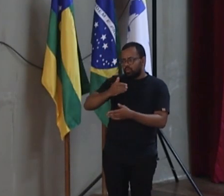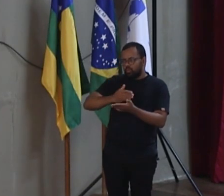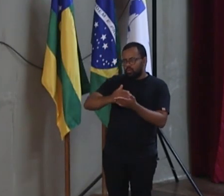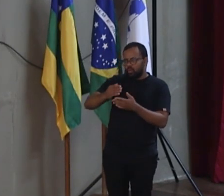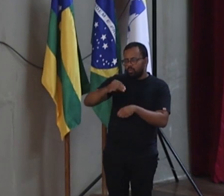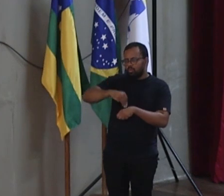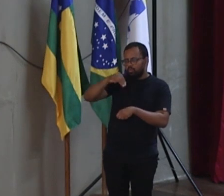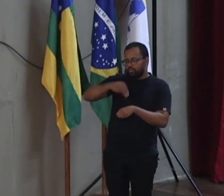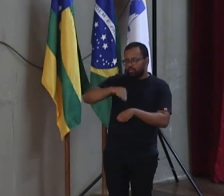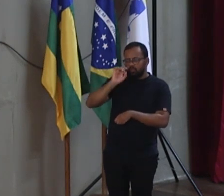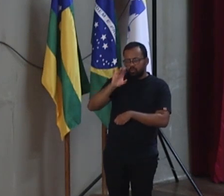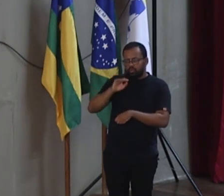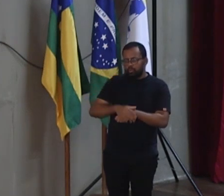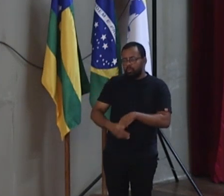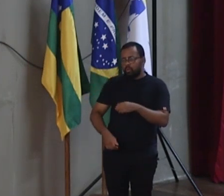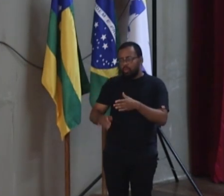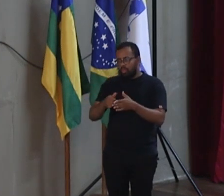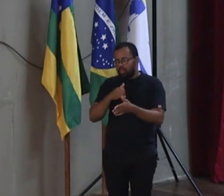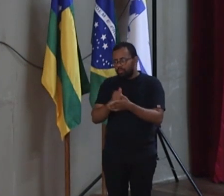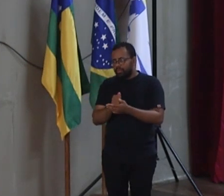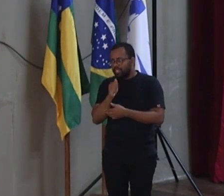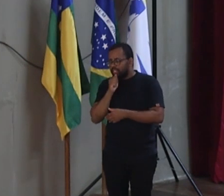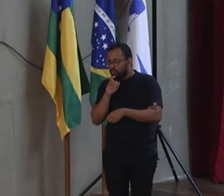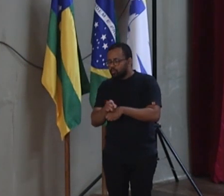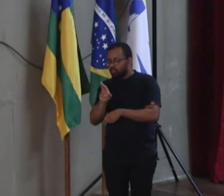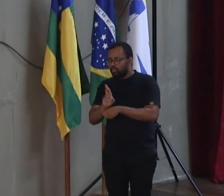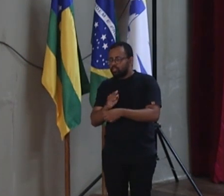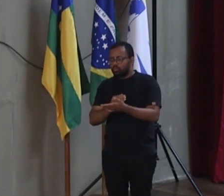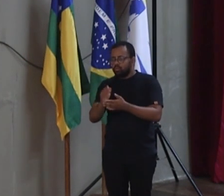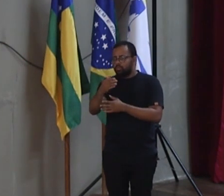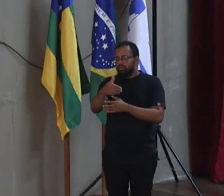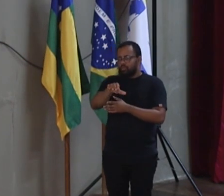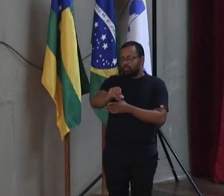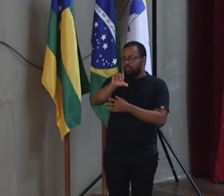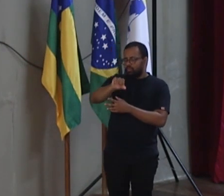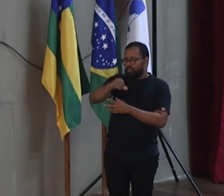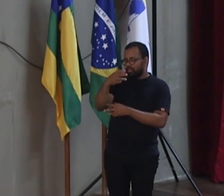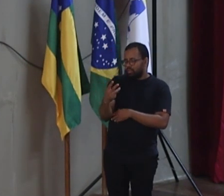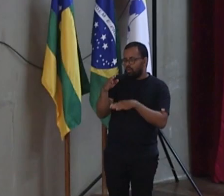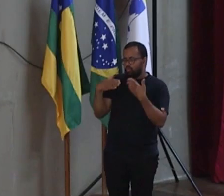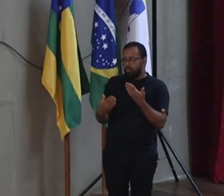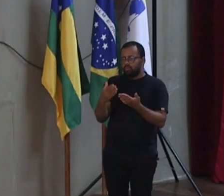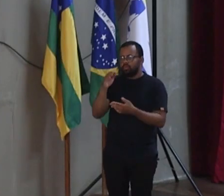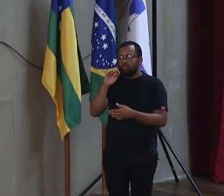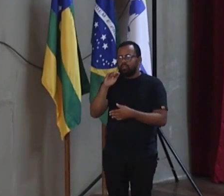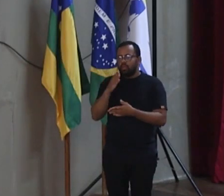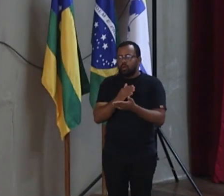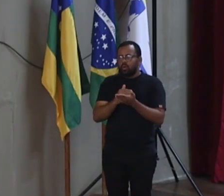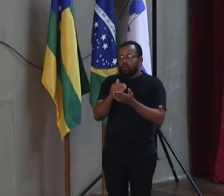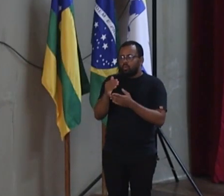começa com o mestrado, né? O credenciamento do doutorado só vem em 93, aí quando já está